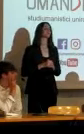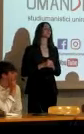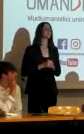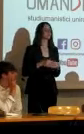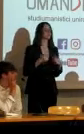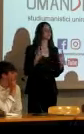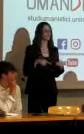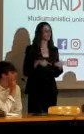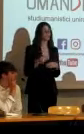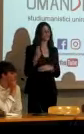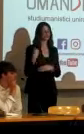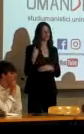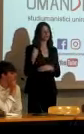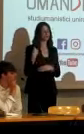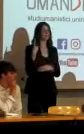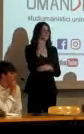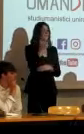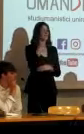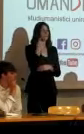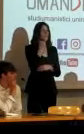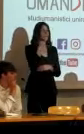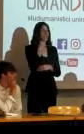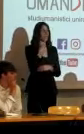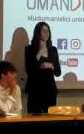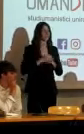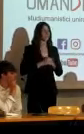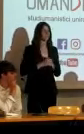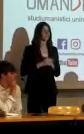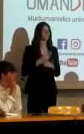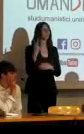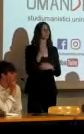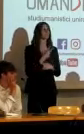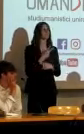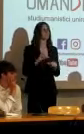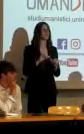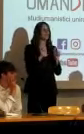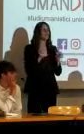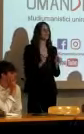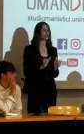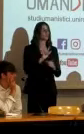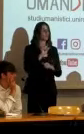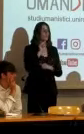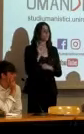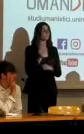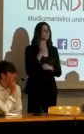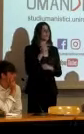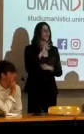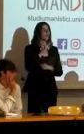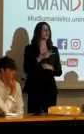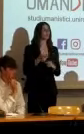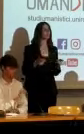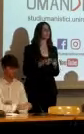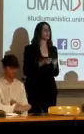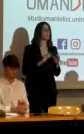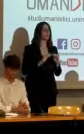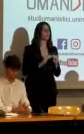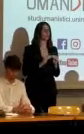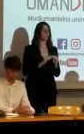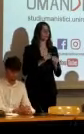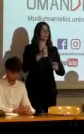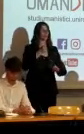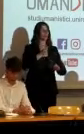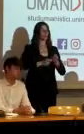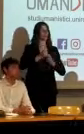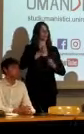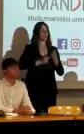È una domanda interessantissima quella che mi pone Andrea, ed effettivamente il modo migliore per cominciare a rispondere in breve è riprendere una citazione